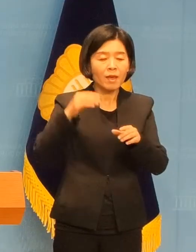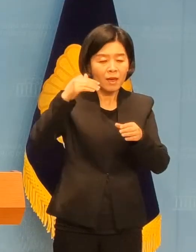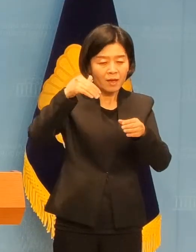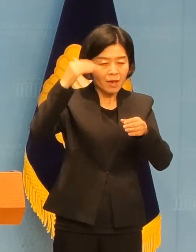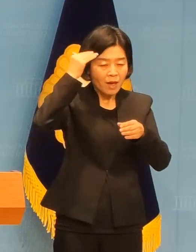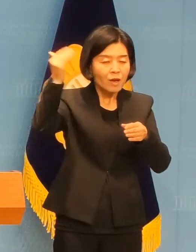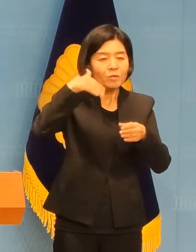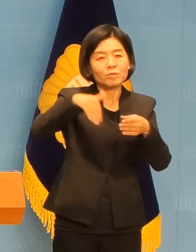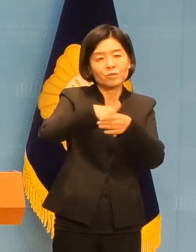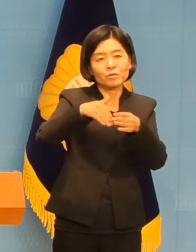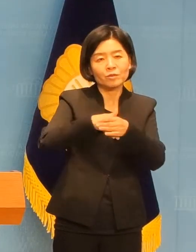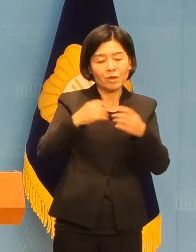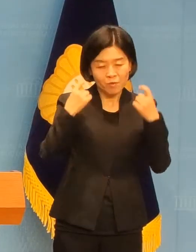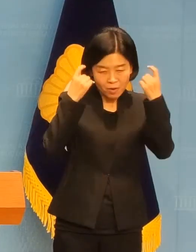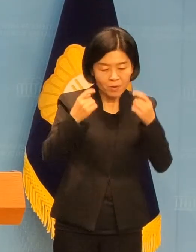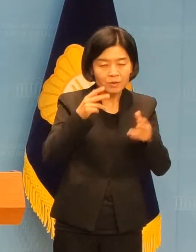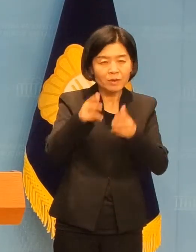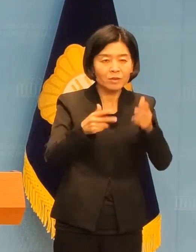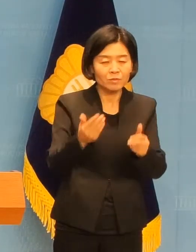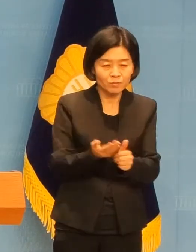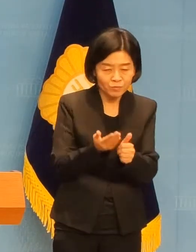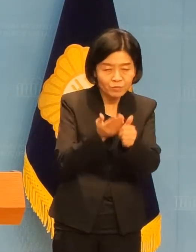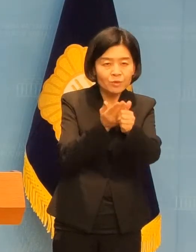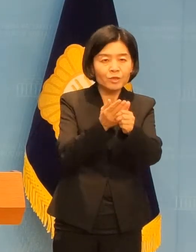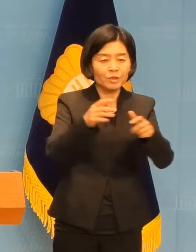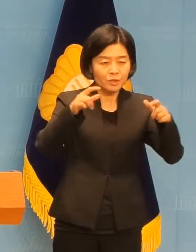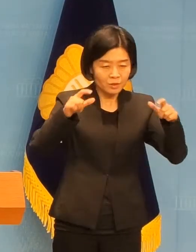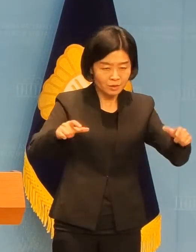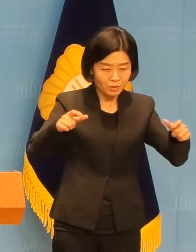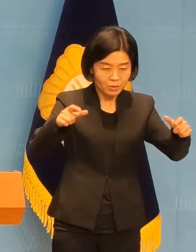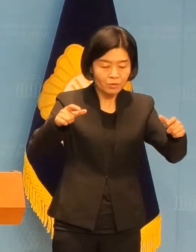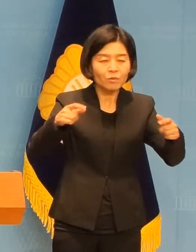K문화관광 산업 육성과 지역 관광 발전을